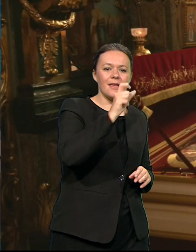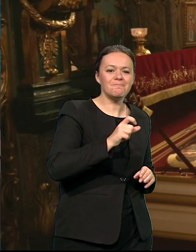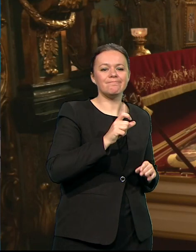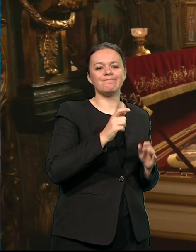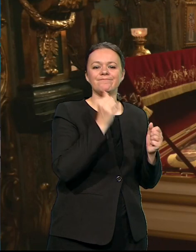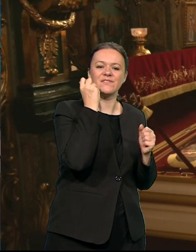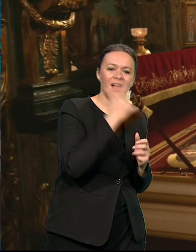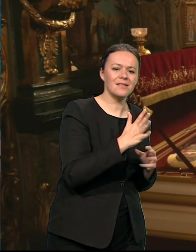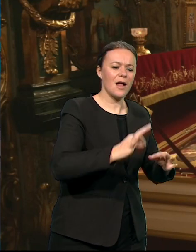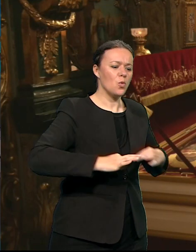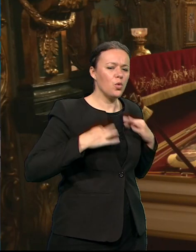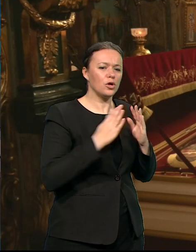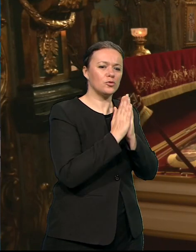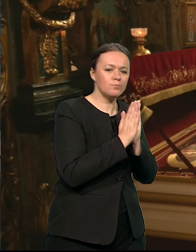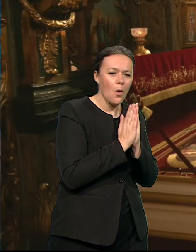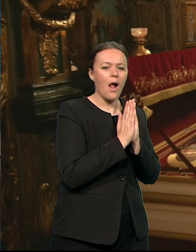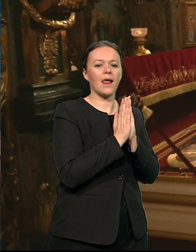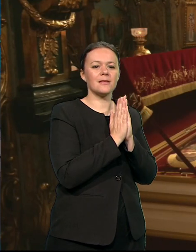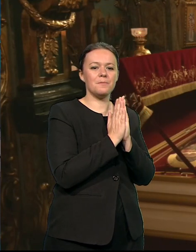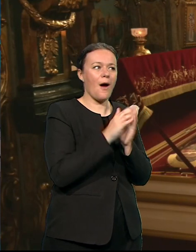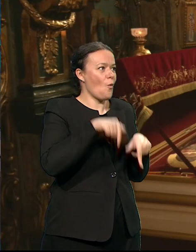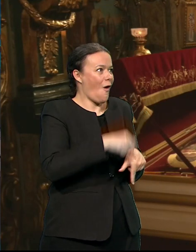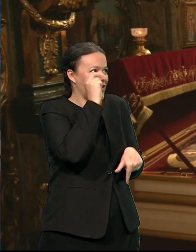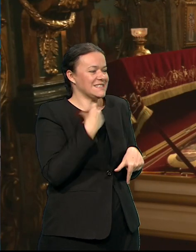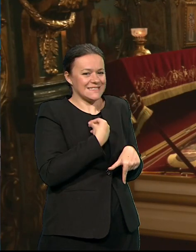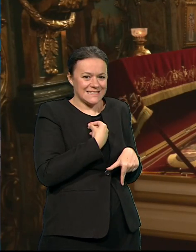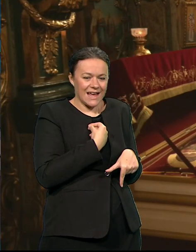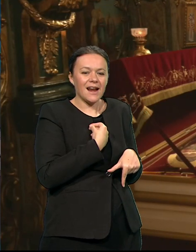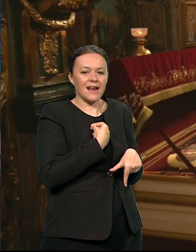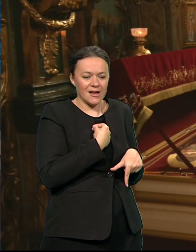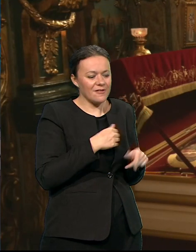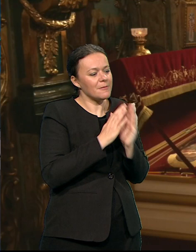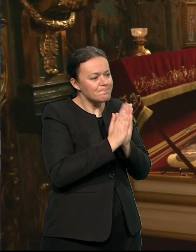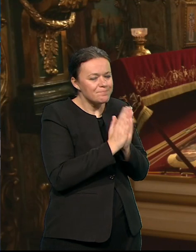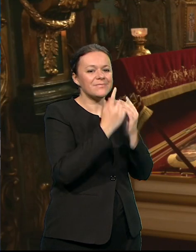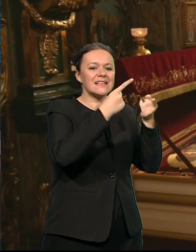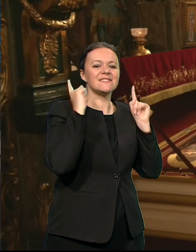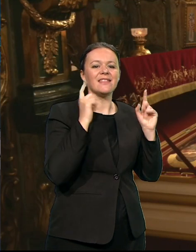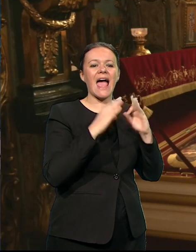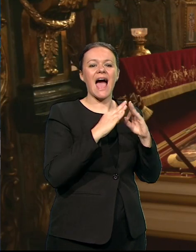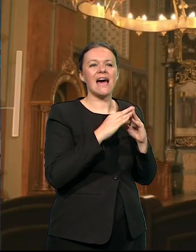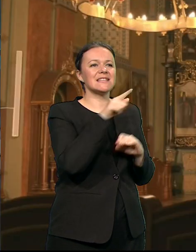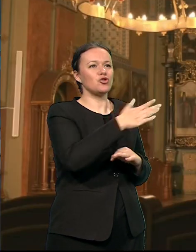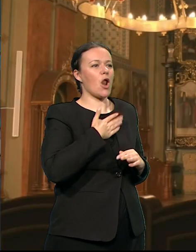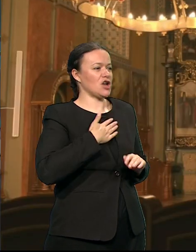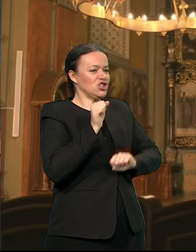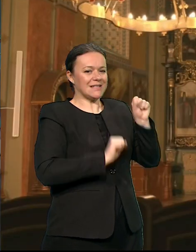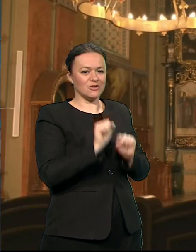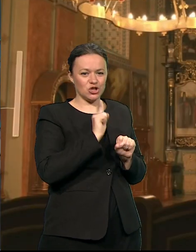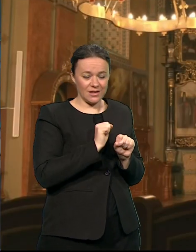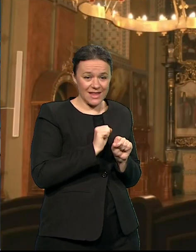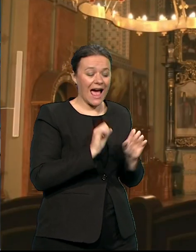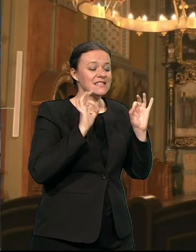nama na službama jutarnjim i večernjim u ovome hramu i mole se svetom Arseniju, svome zaštitniku, a svake